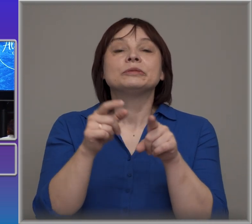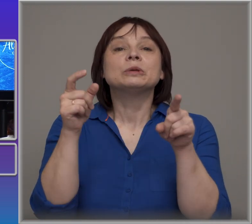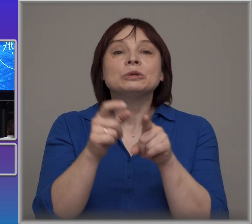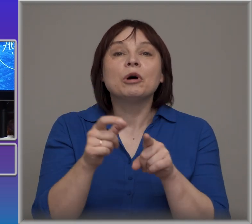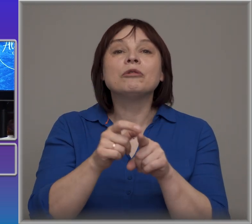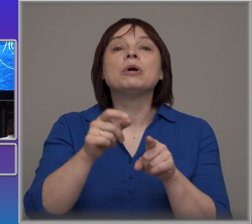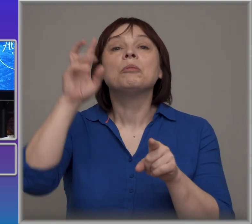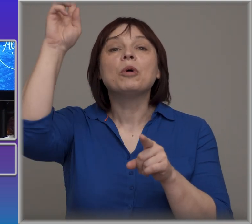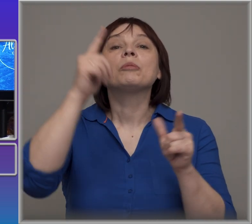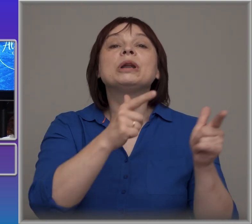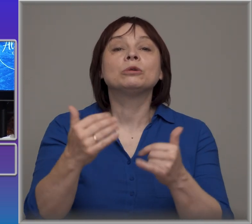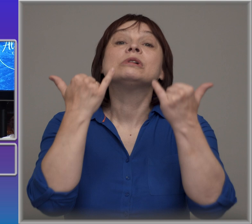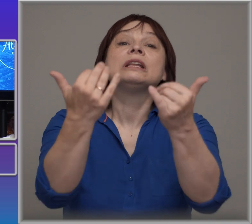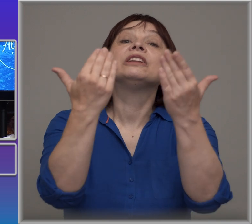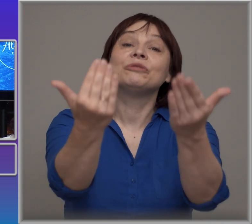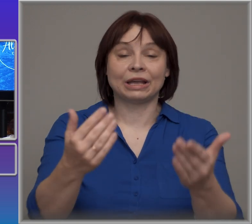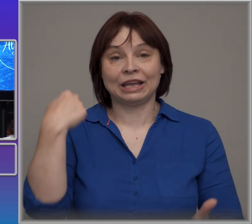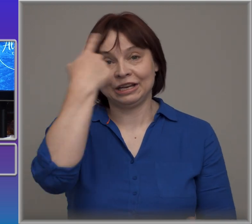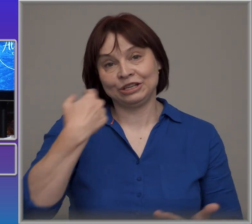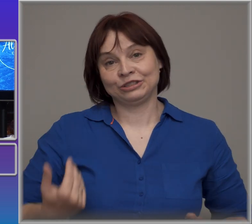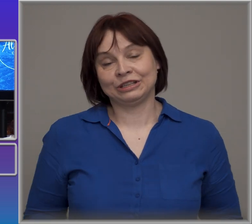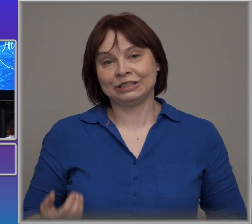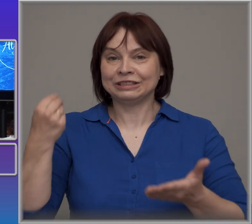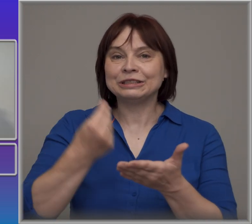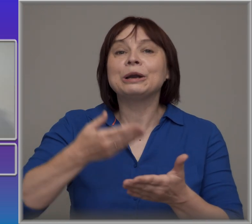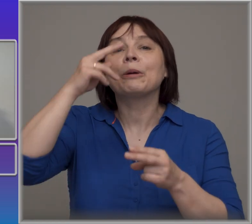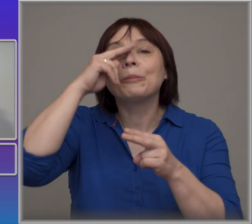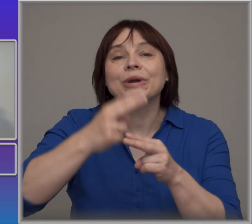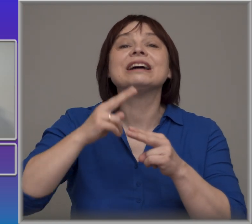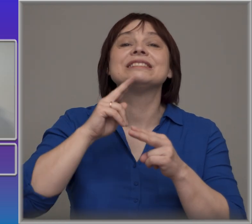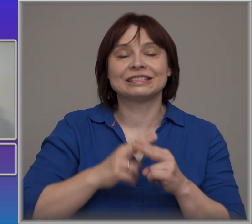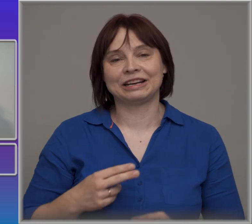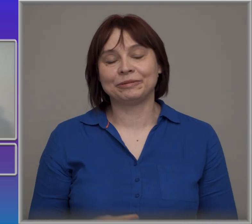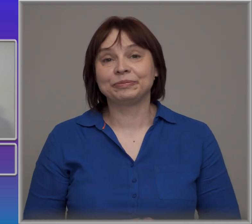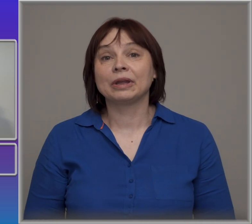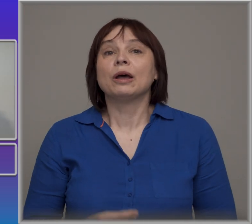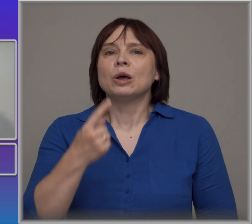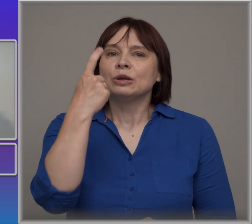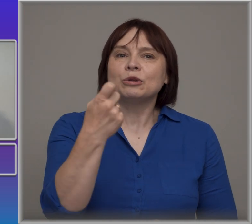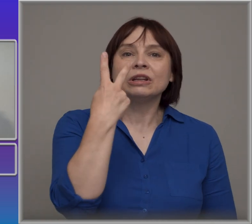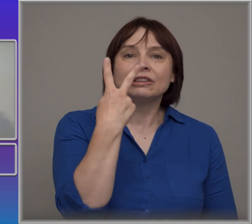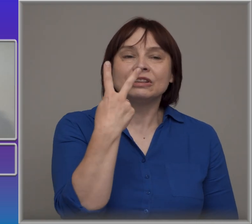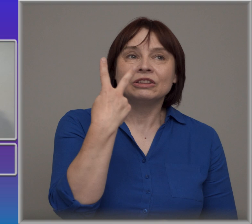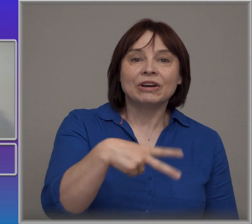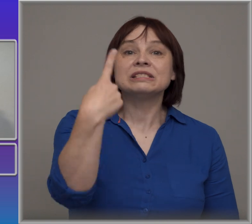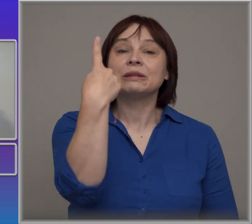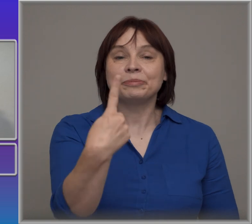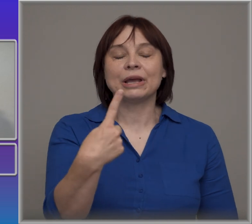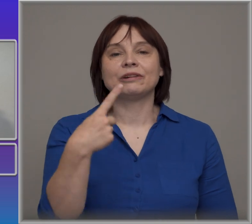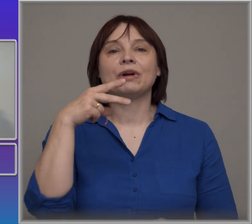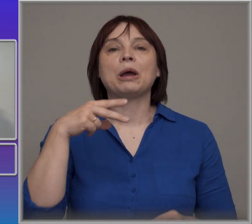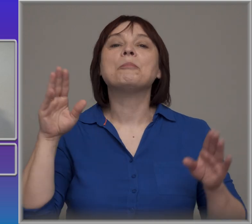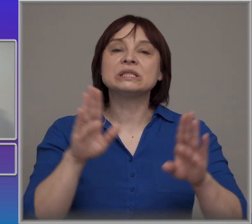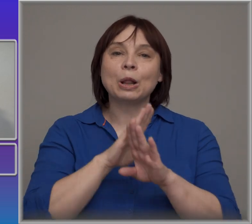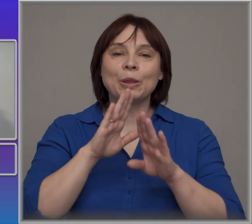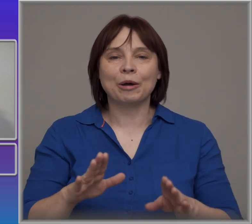слово, которое Господь приготовил в твою жизнь, дорогой брат и сестра. И 121-й псалом, псалмопевец нам